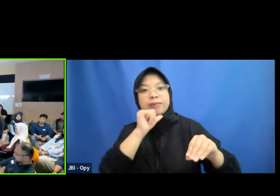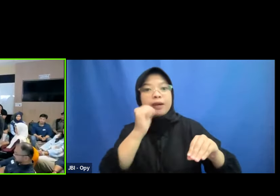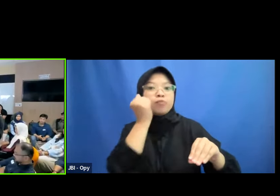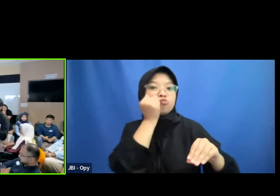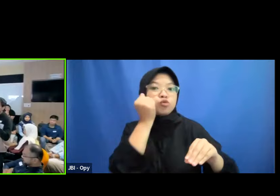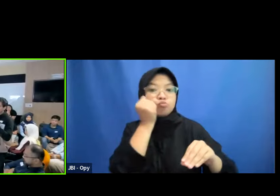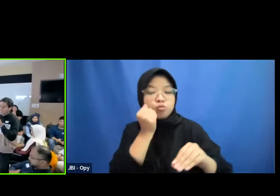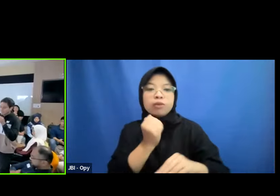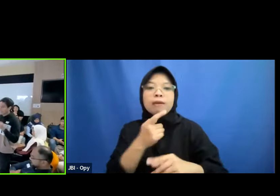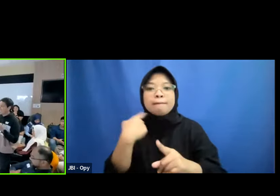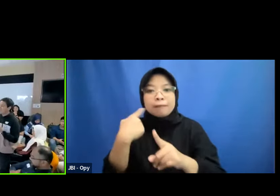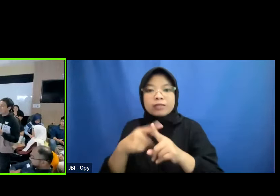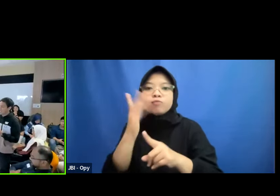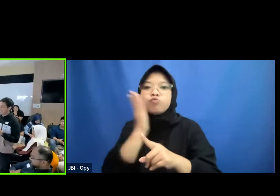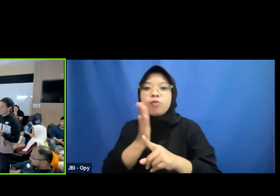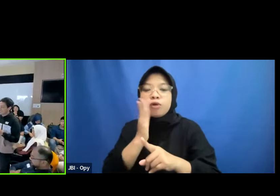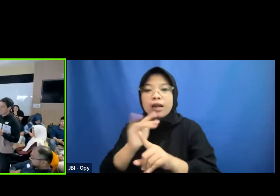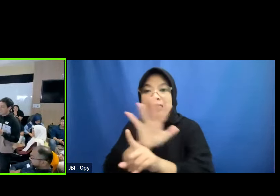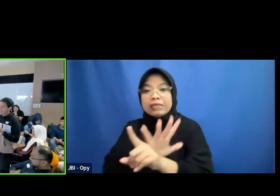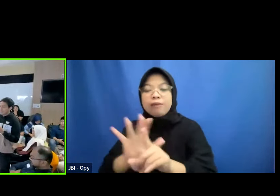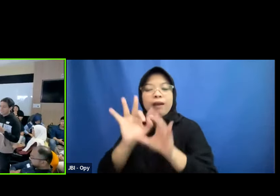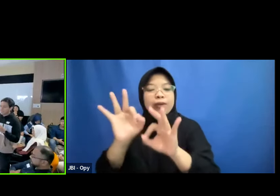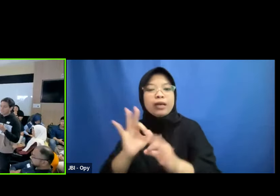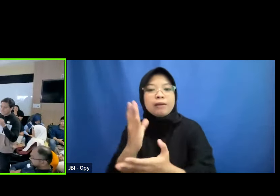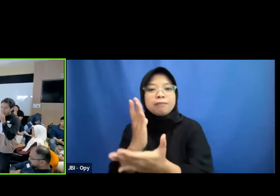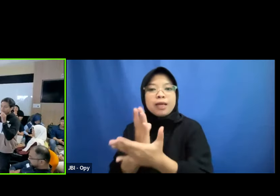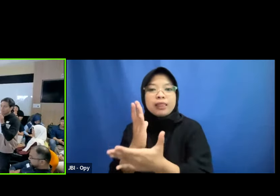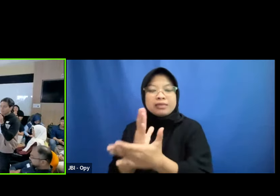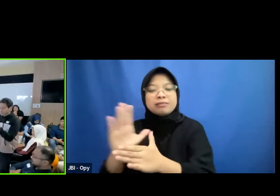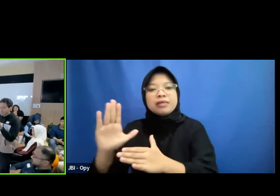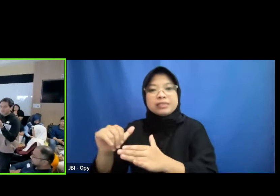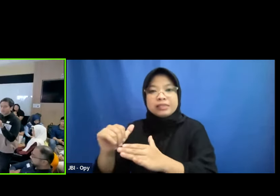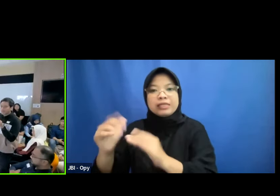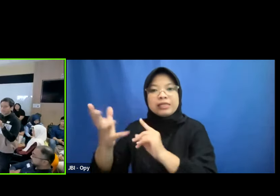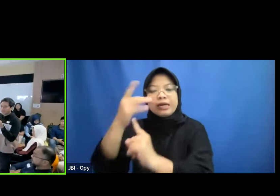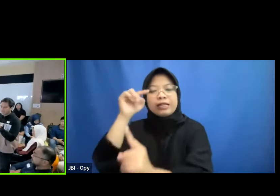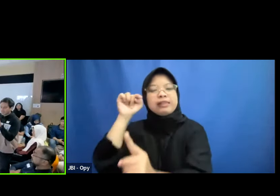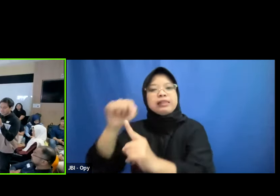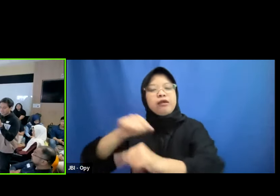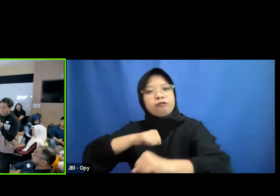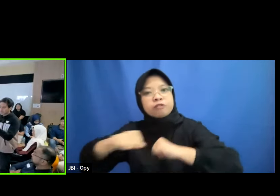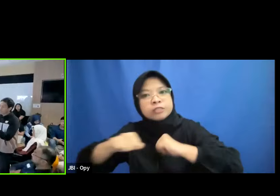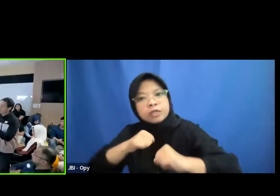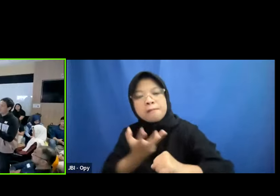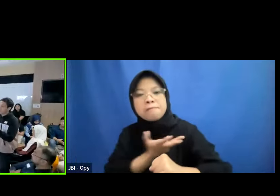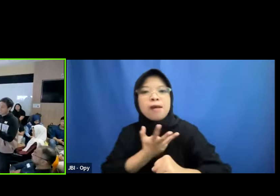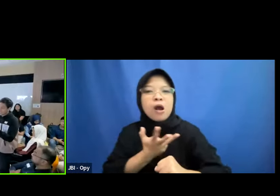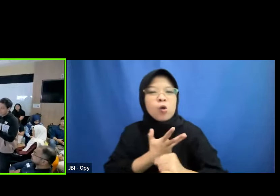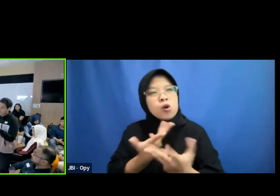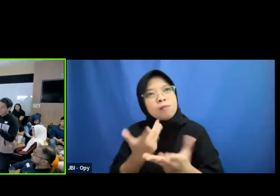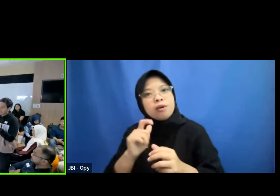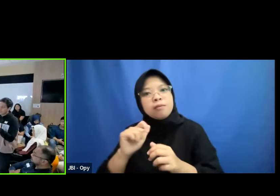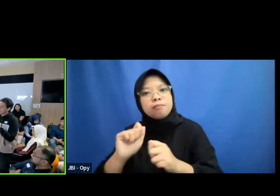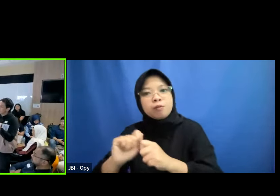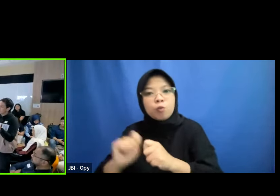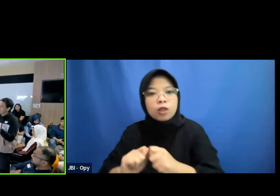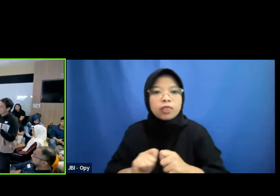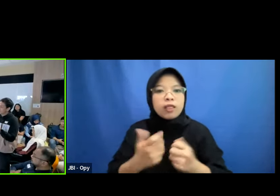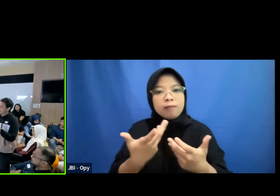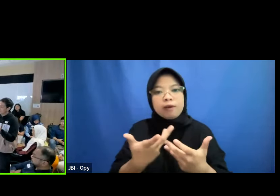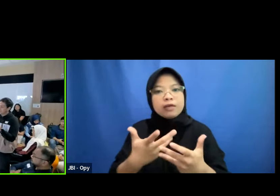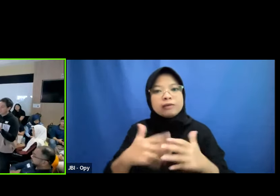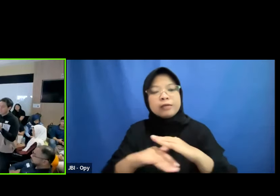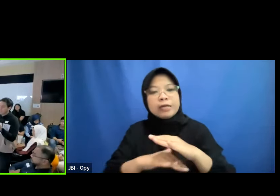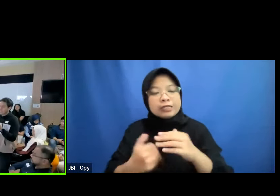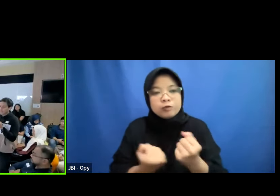pemuda-pemuda yang secara pendidikan terbatas gitu nah visinya ke depan itu pengin bikin sesuatu atau foundation yang bisa support